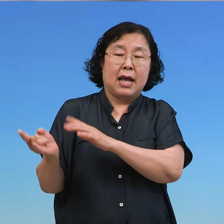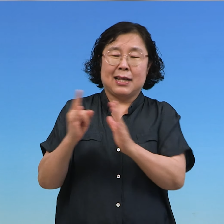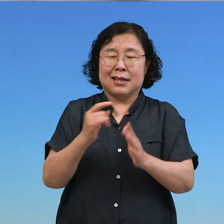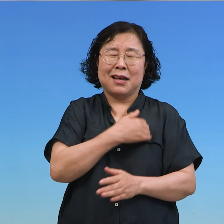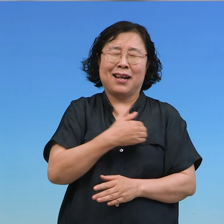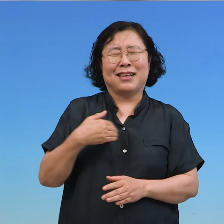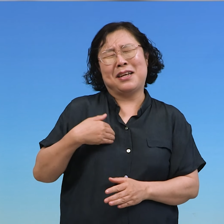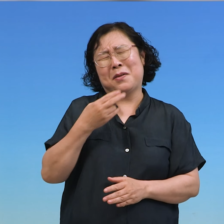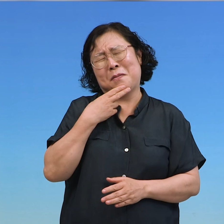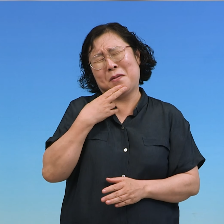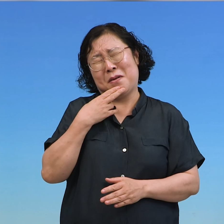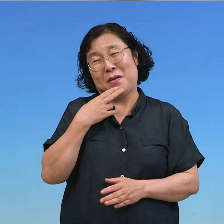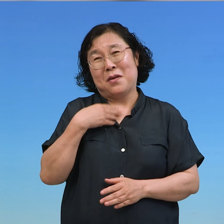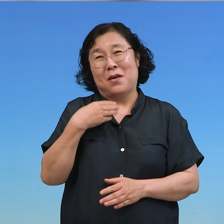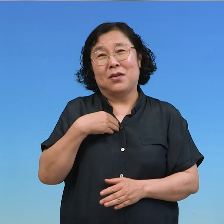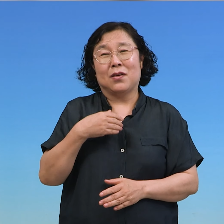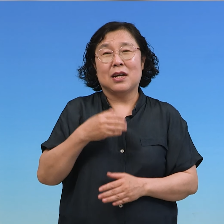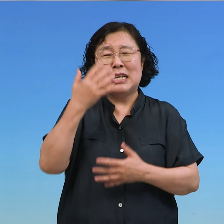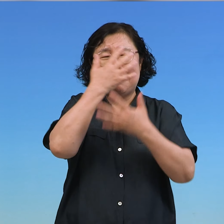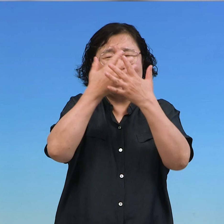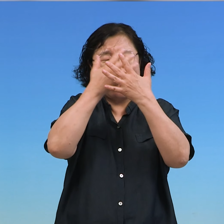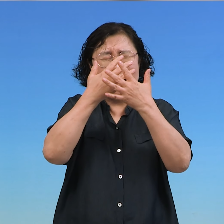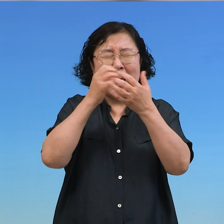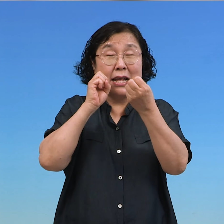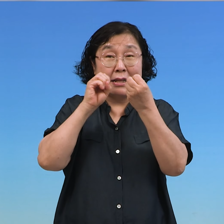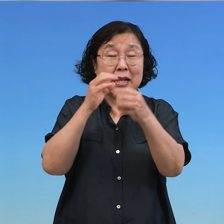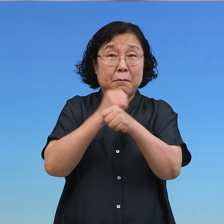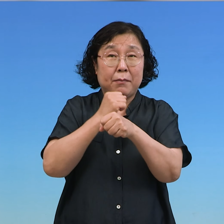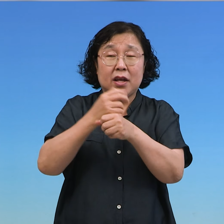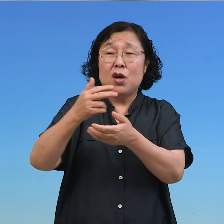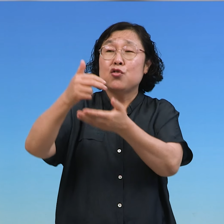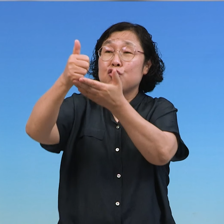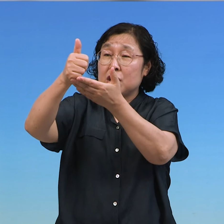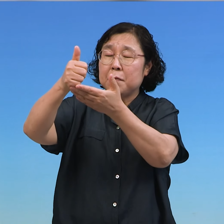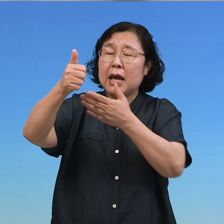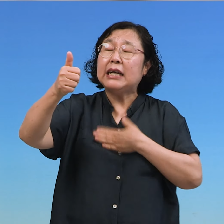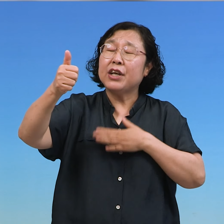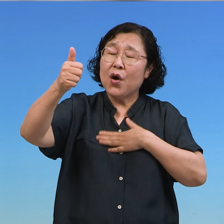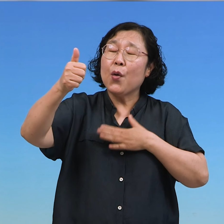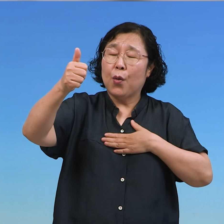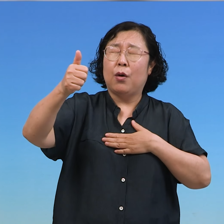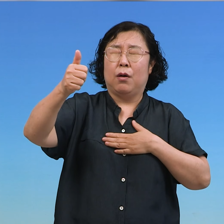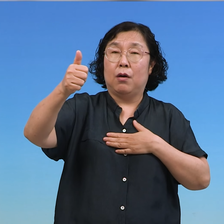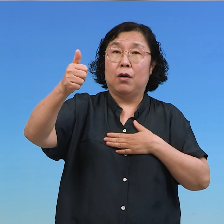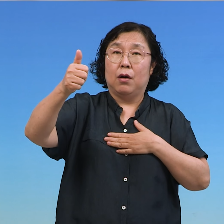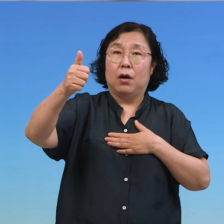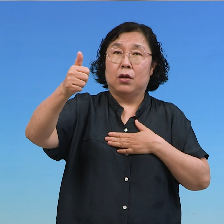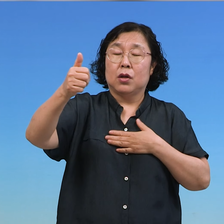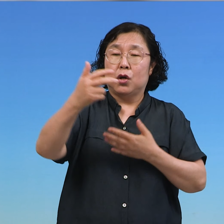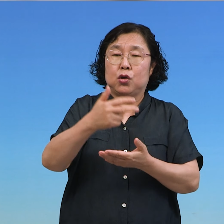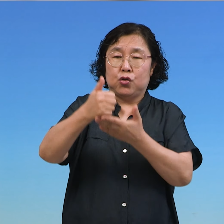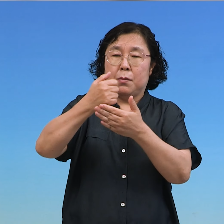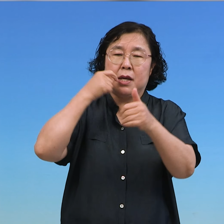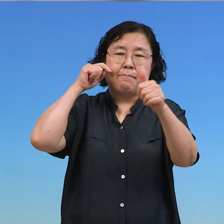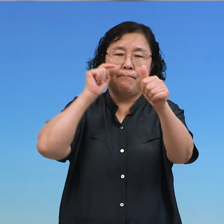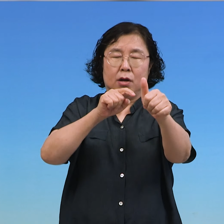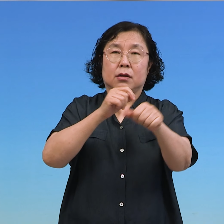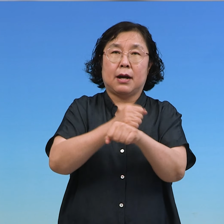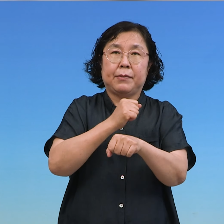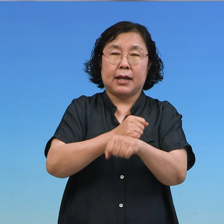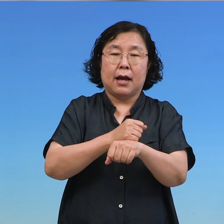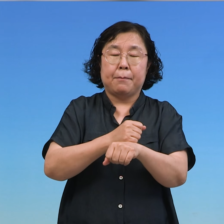에스겔이 자신이 없어가지고요 애매모호하게 답을 해요 주님께서 하십니다 그래서 이제 주님이 명령을